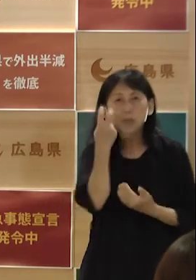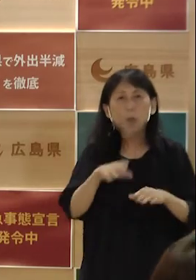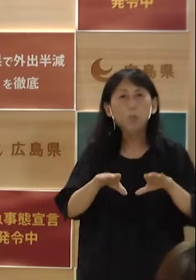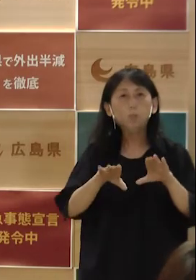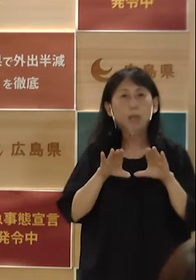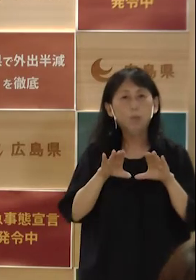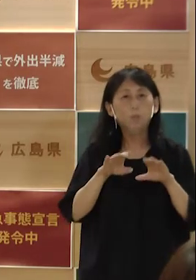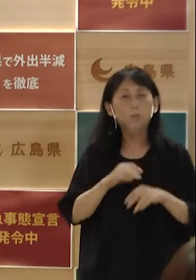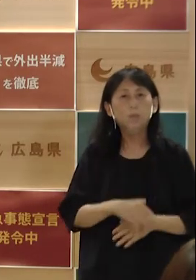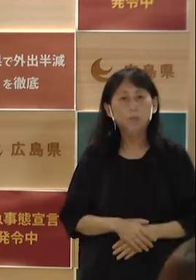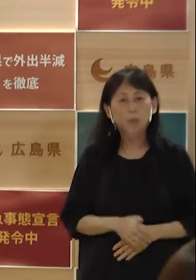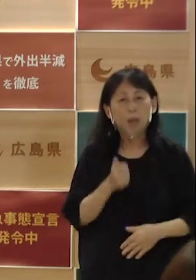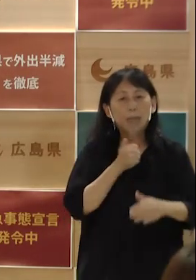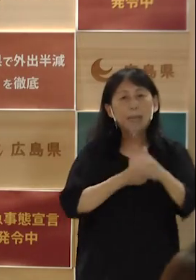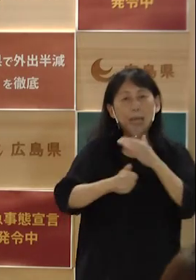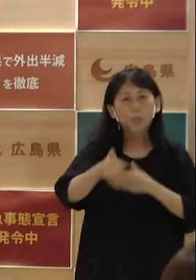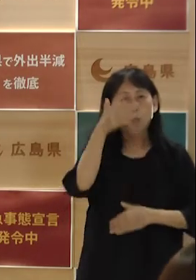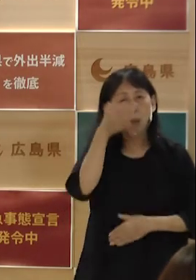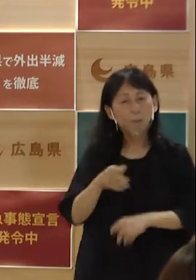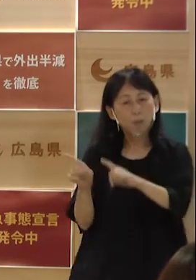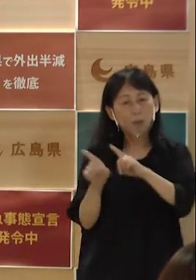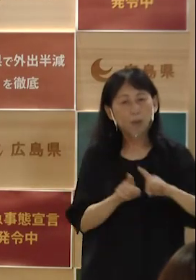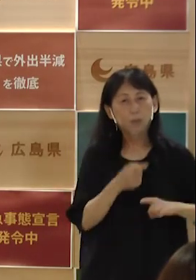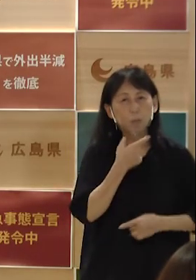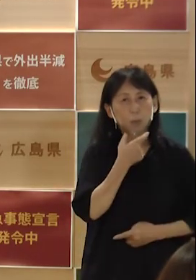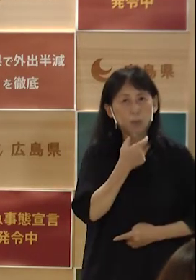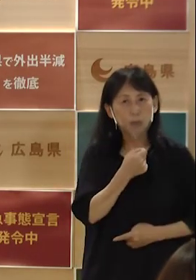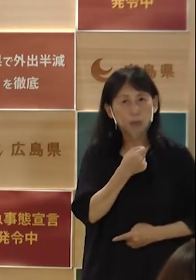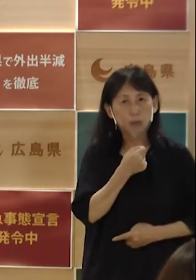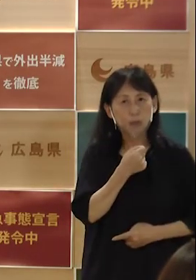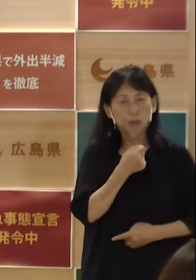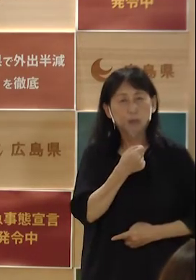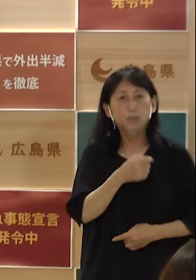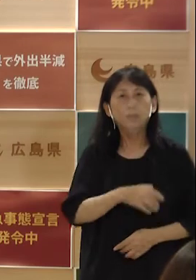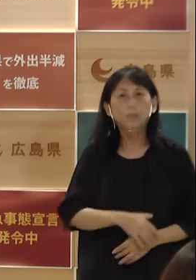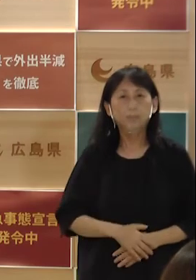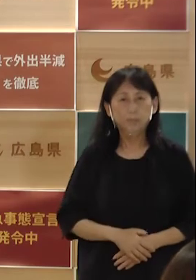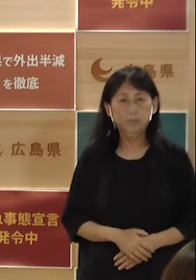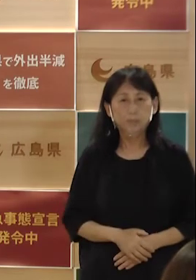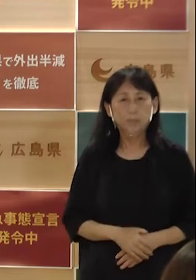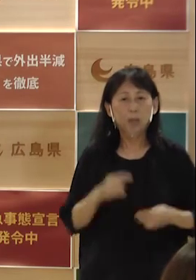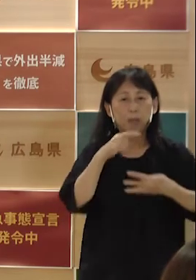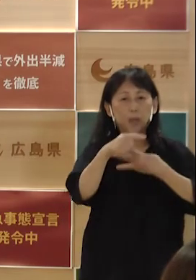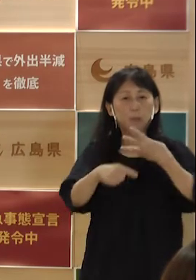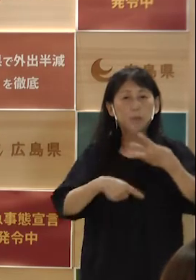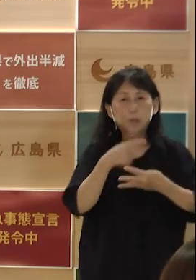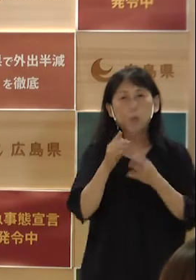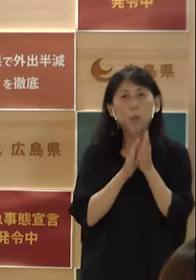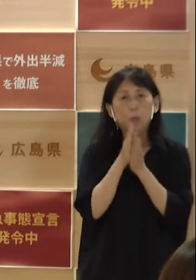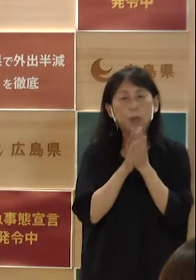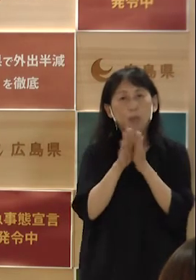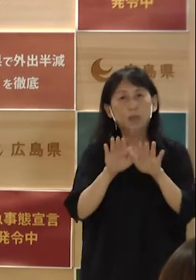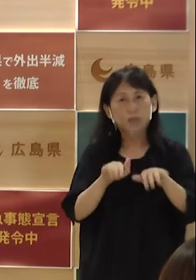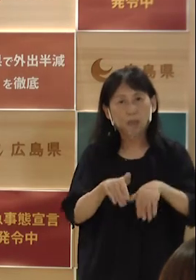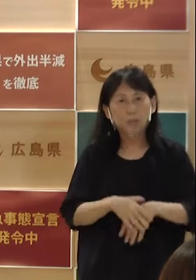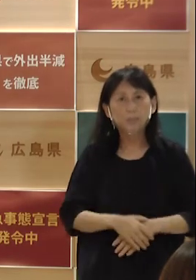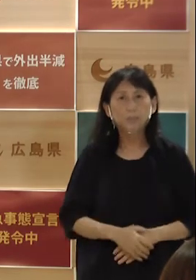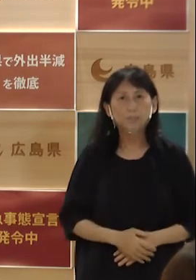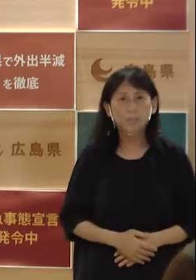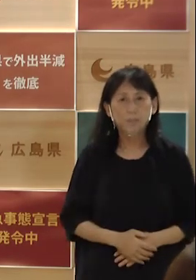から、とにかく外出を判明していただくというような、協力してくださいというお願いをしてきたところであります